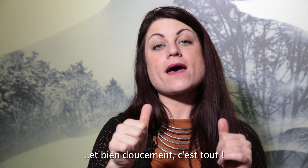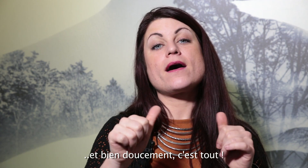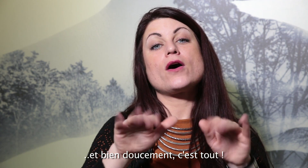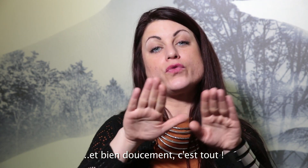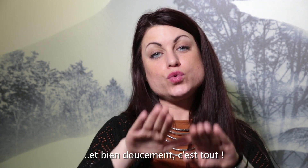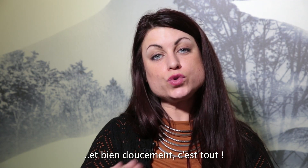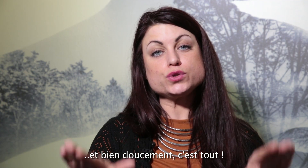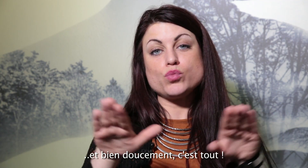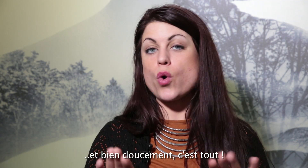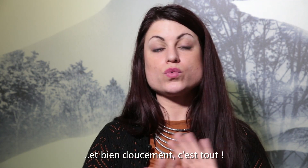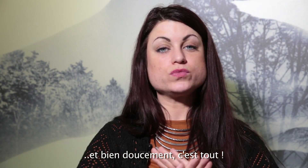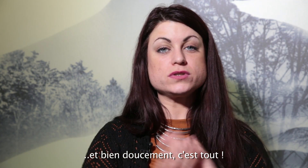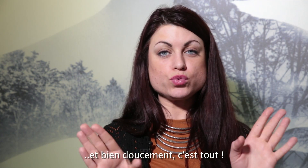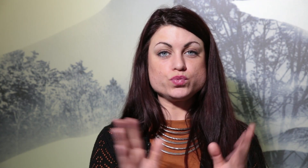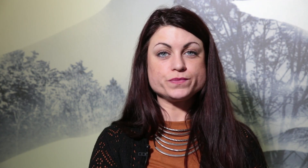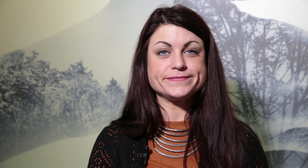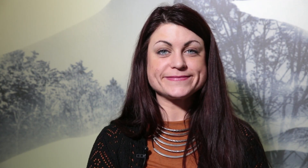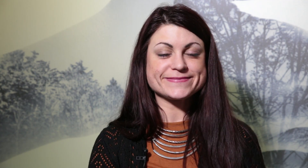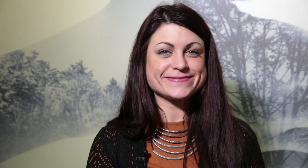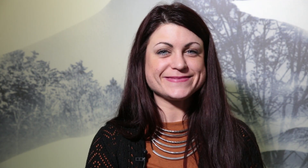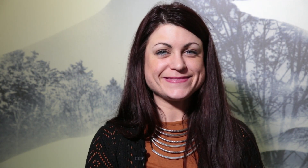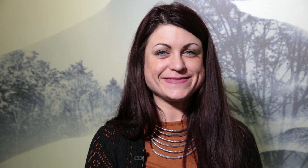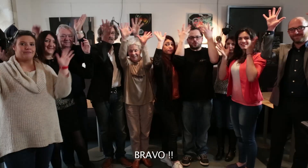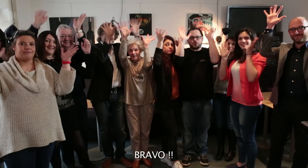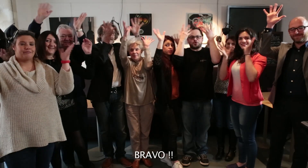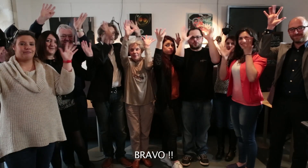doucement surtout C